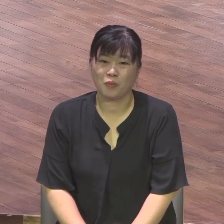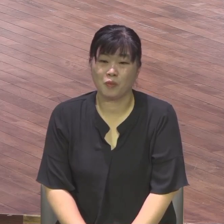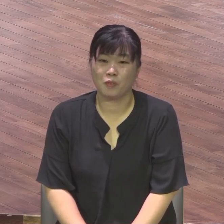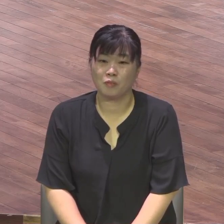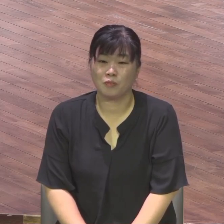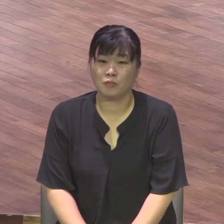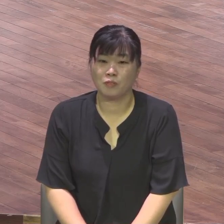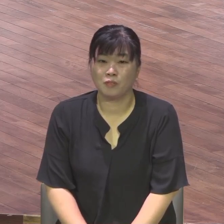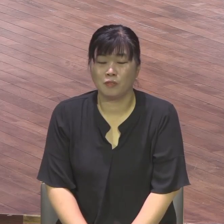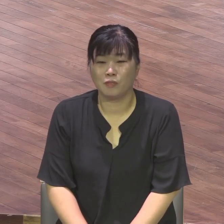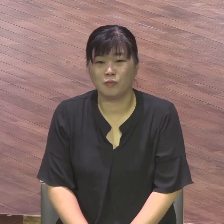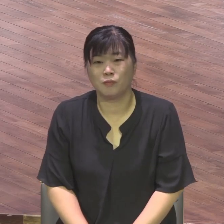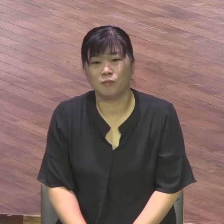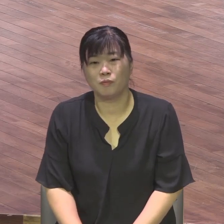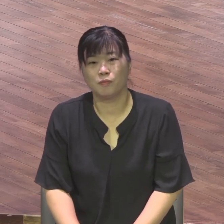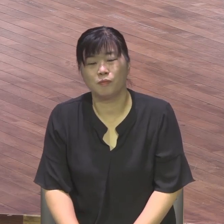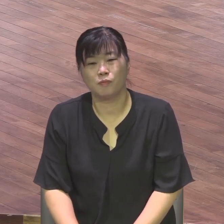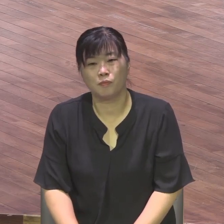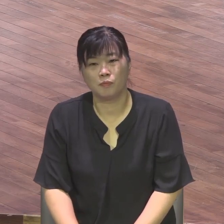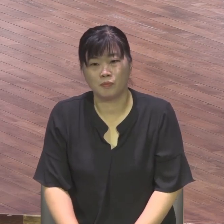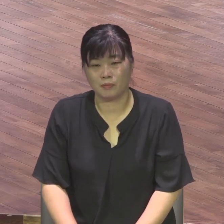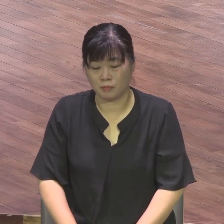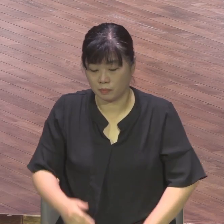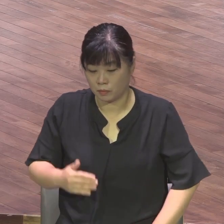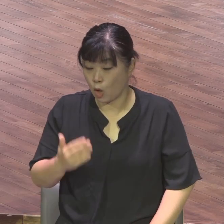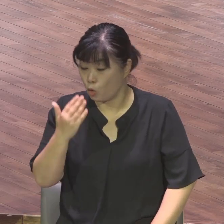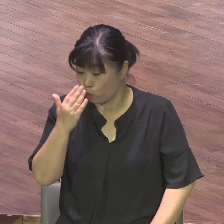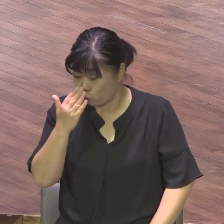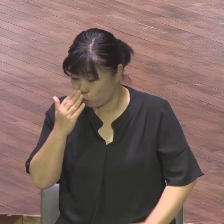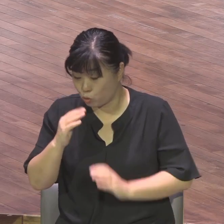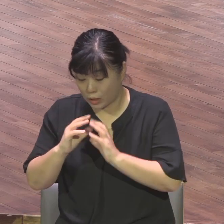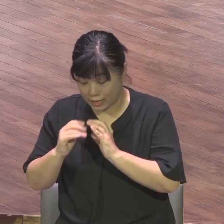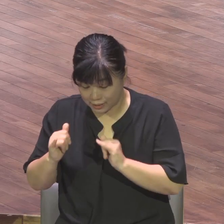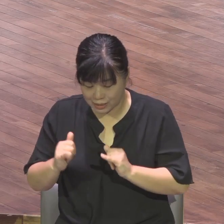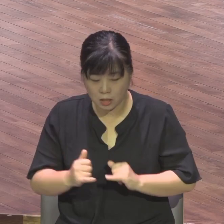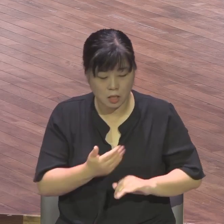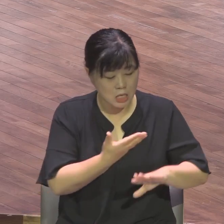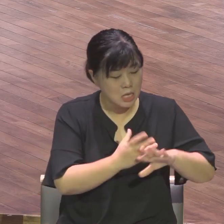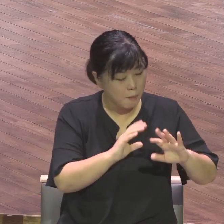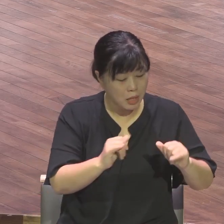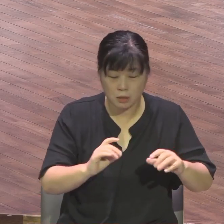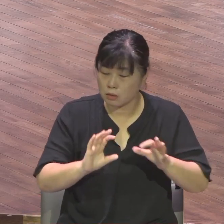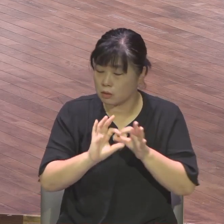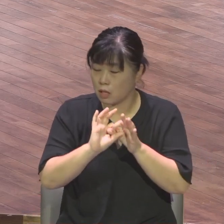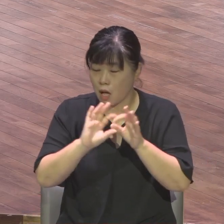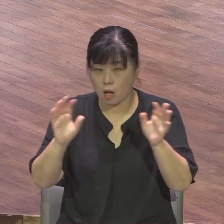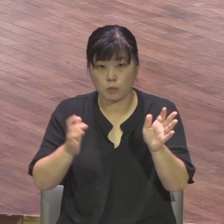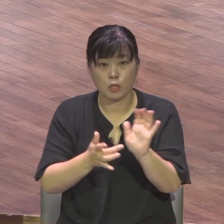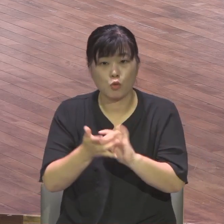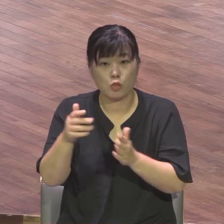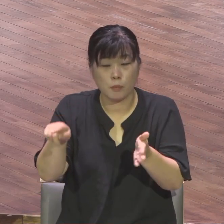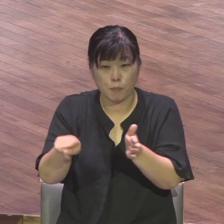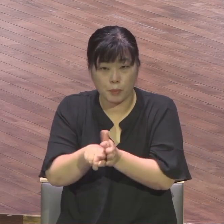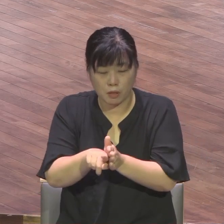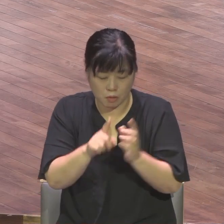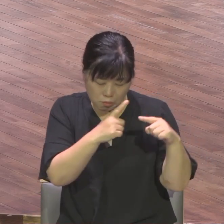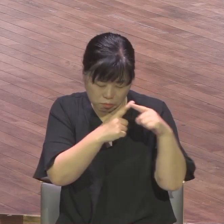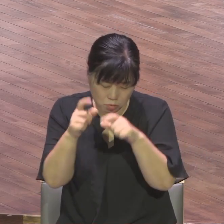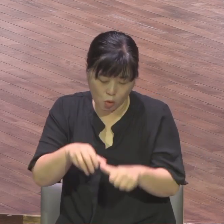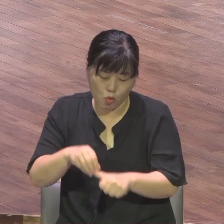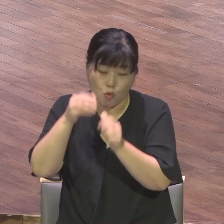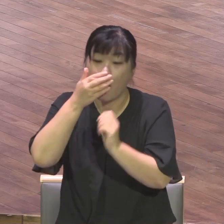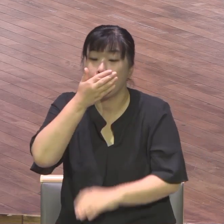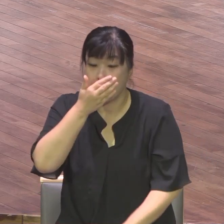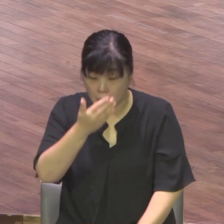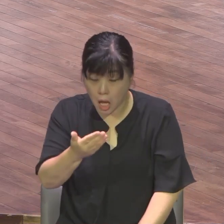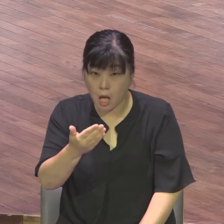모르니까 모르지. 모르고 있었단 말이야. 유대인이나 이방인이나 누구든지 뭐냐, 예수 믿으면 구원받는 거예요. 누구나